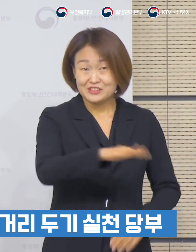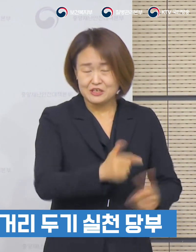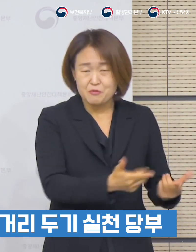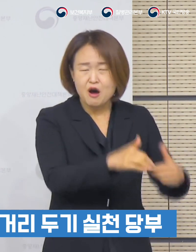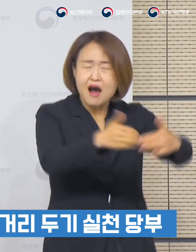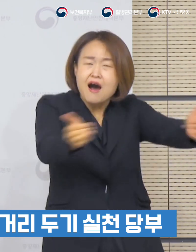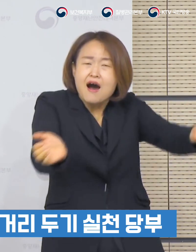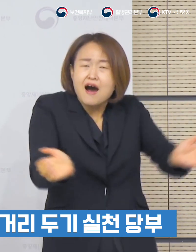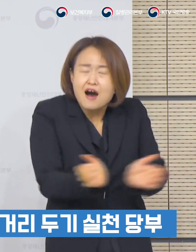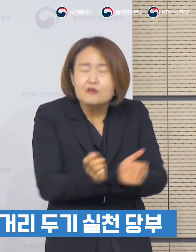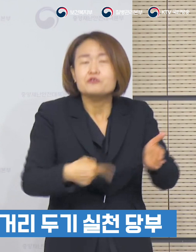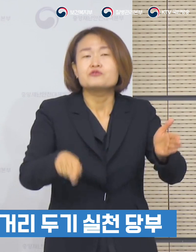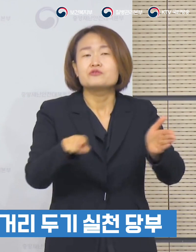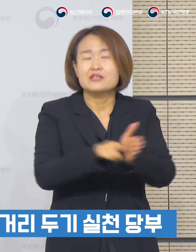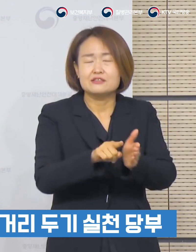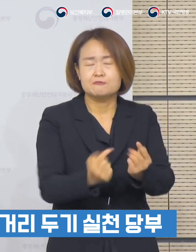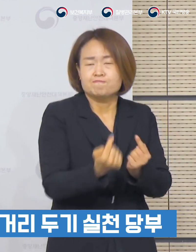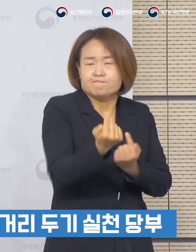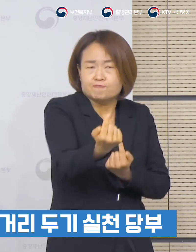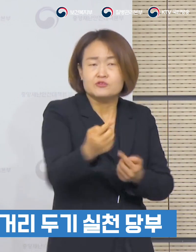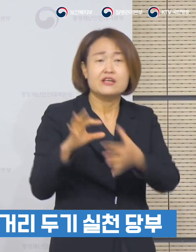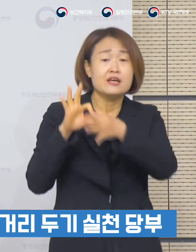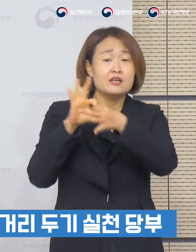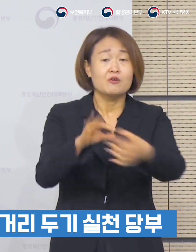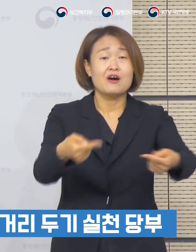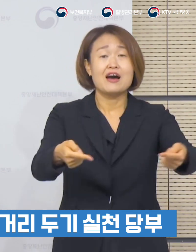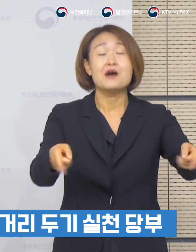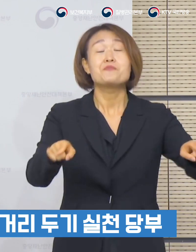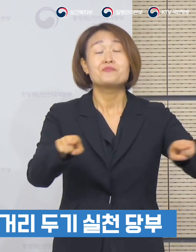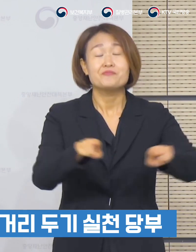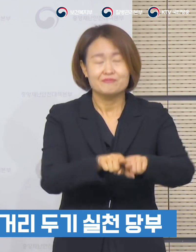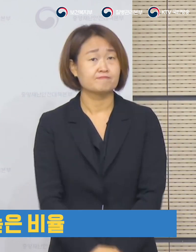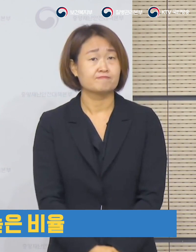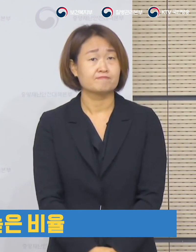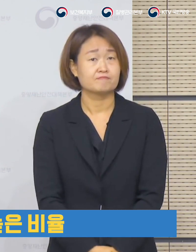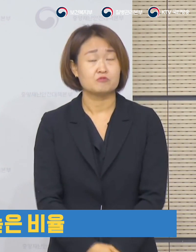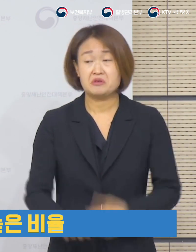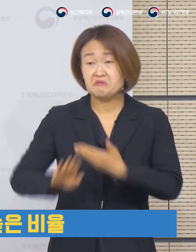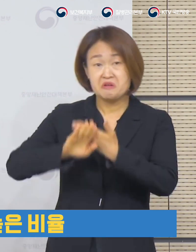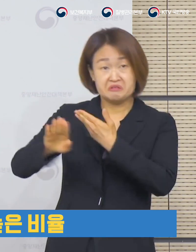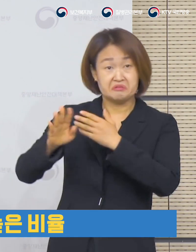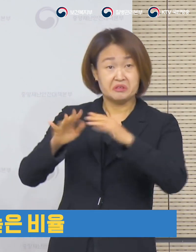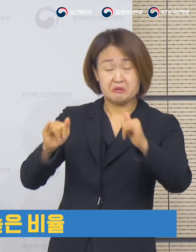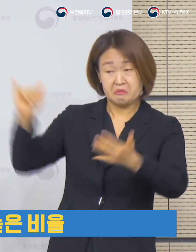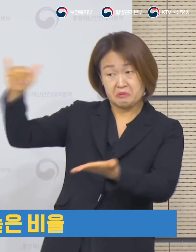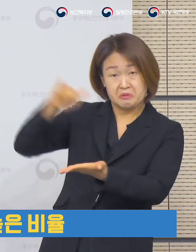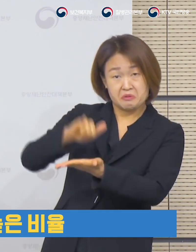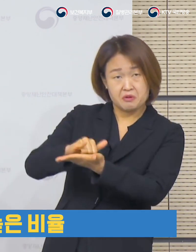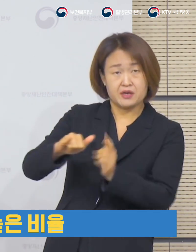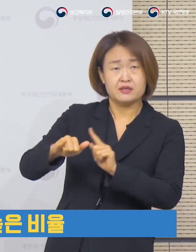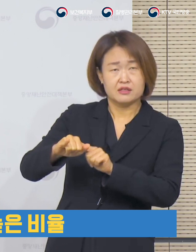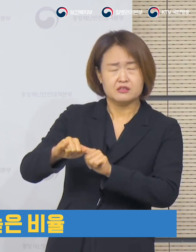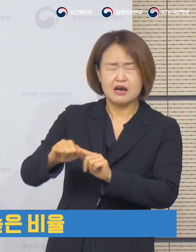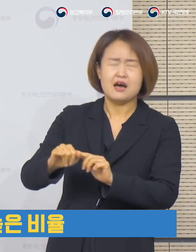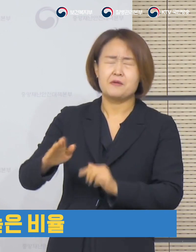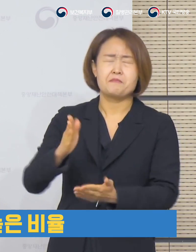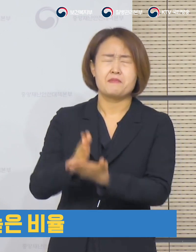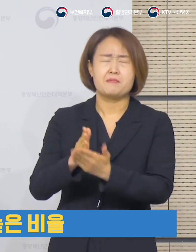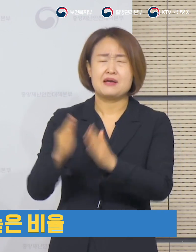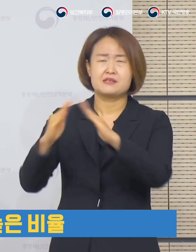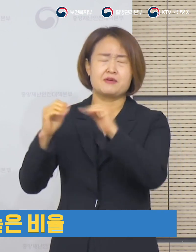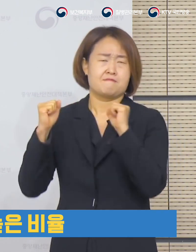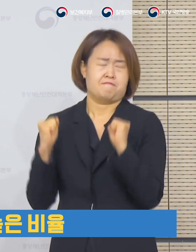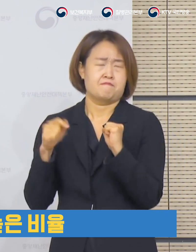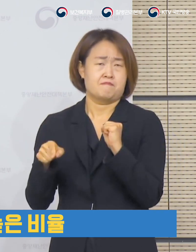위한 사회적 거리두기에 계속 함께해 주시기를 당부드립니다. 외국 입국자에 대한 격리 조치를 의무화한